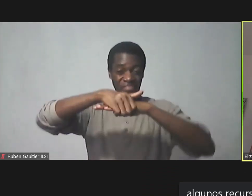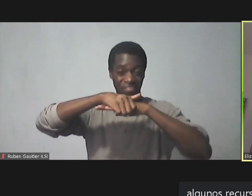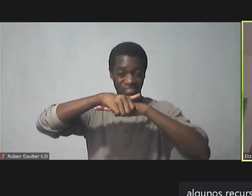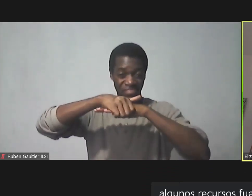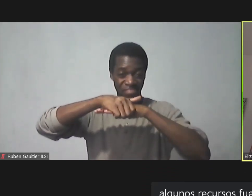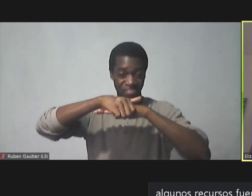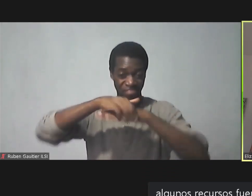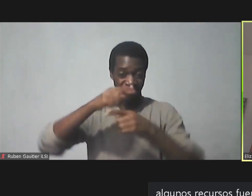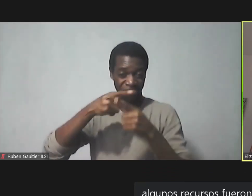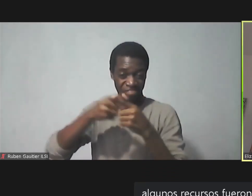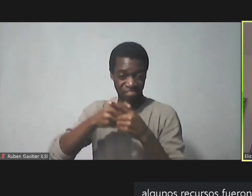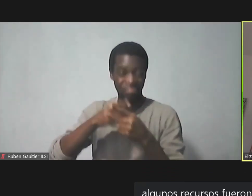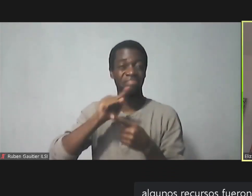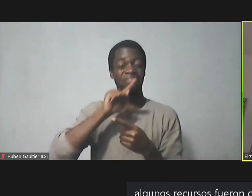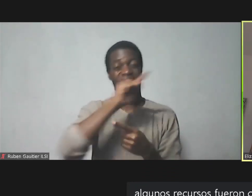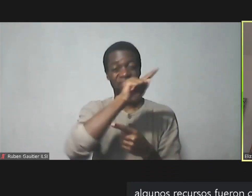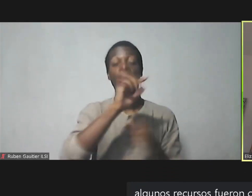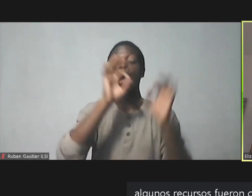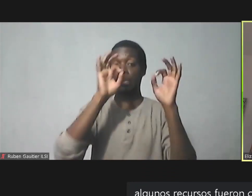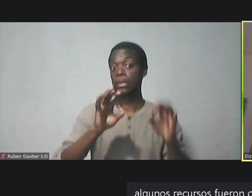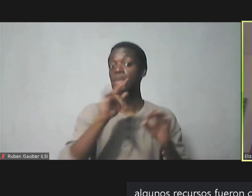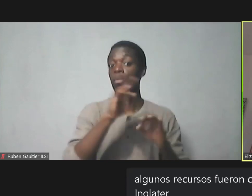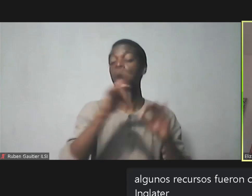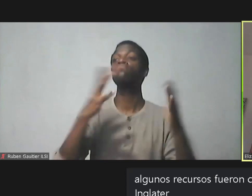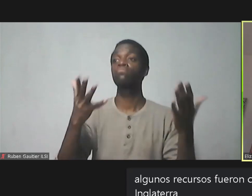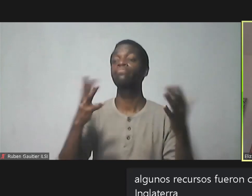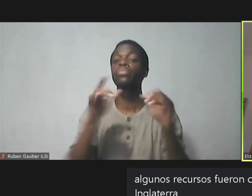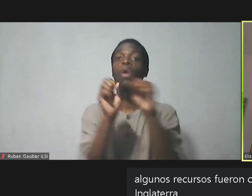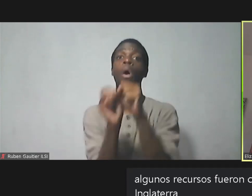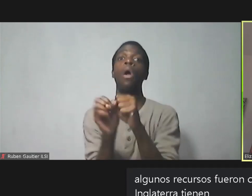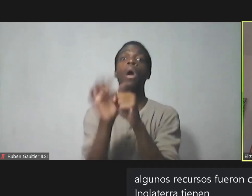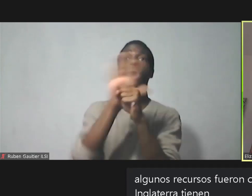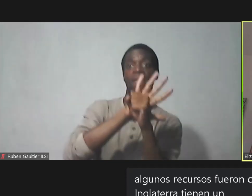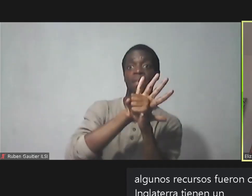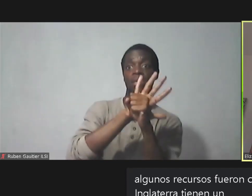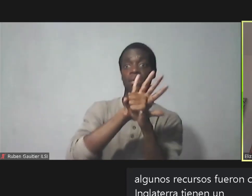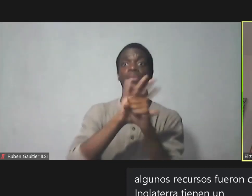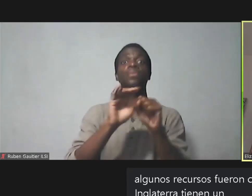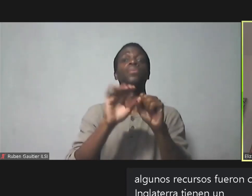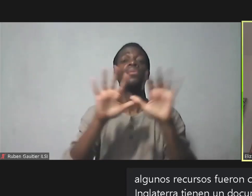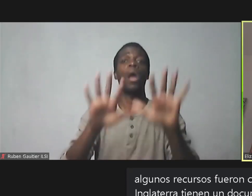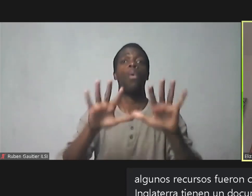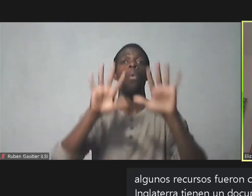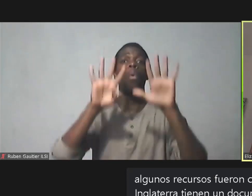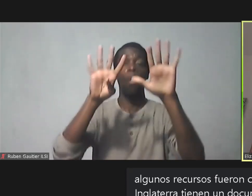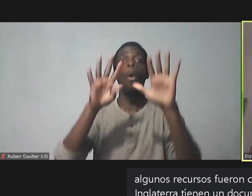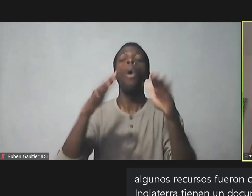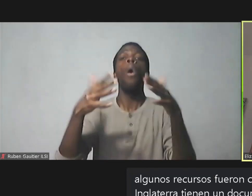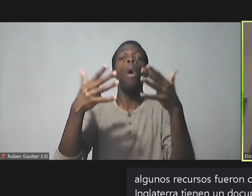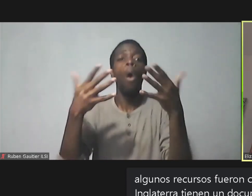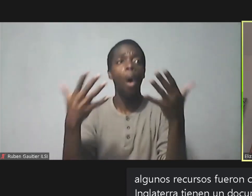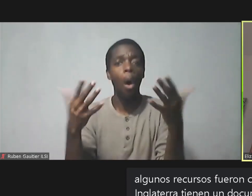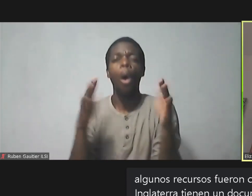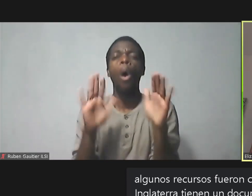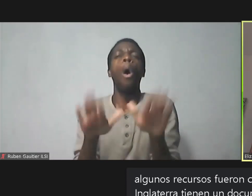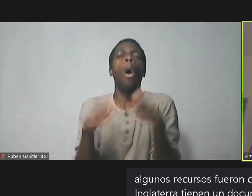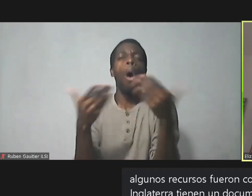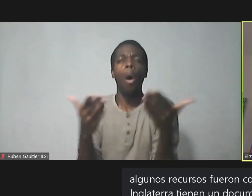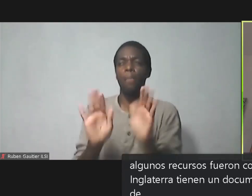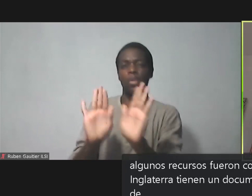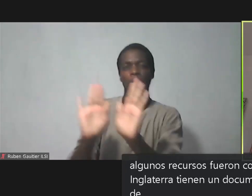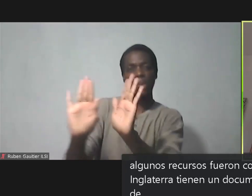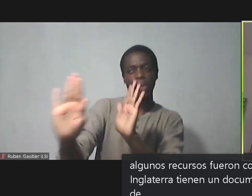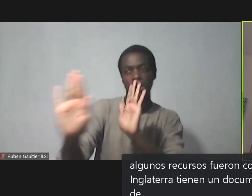documento sobre la producción de coronavirus y los impactos sociales de las personas con